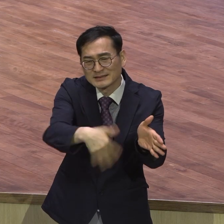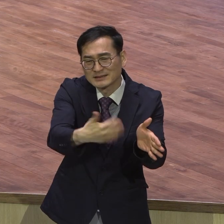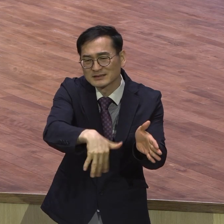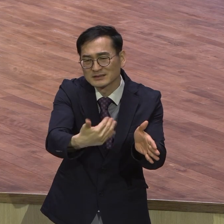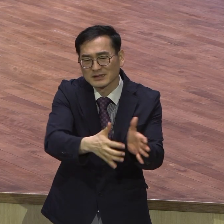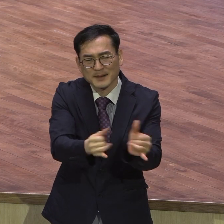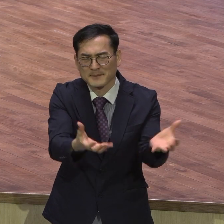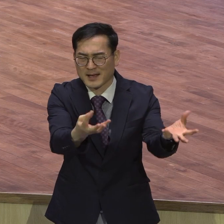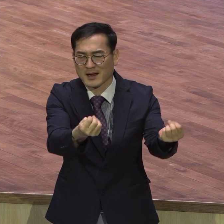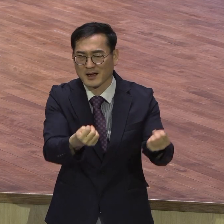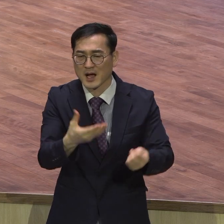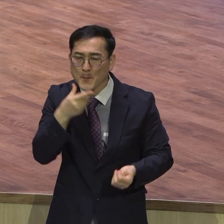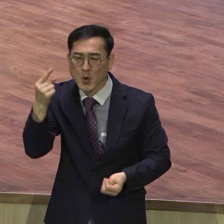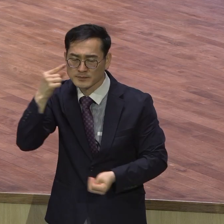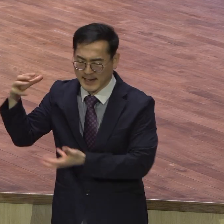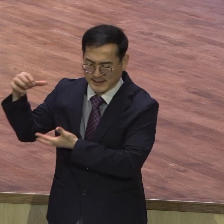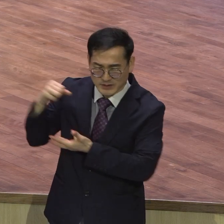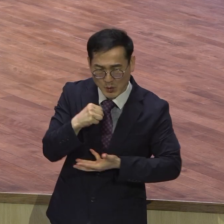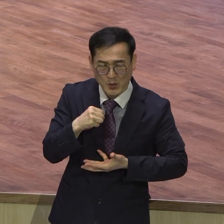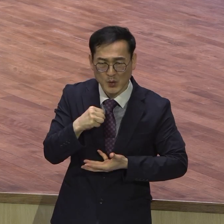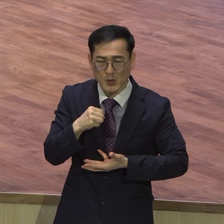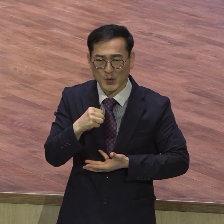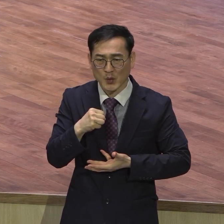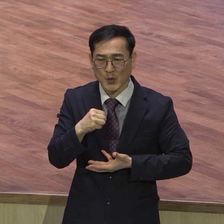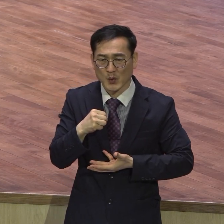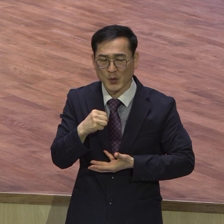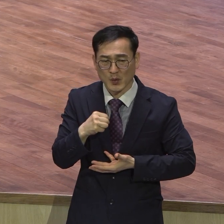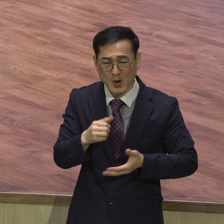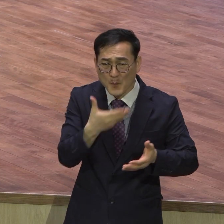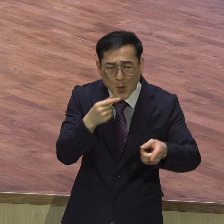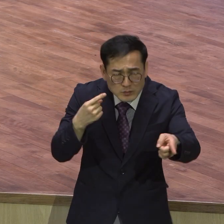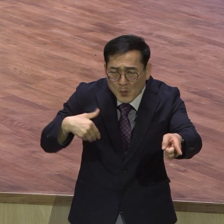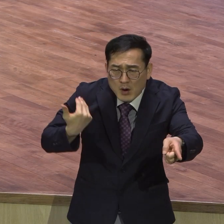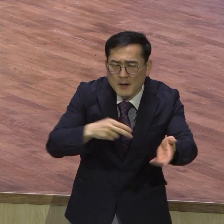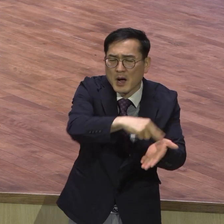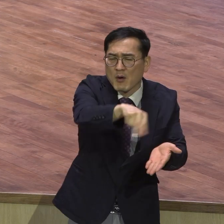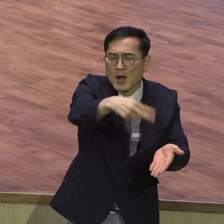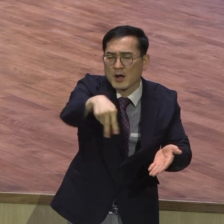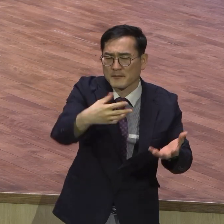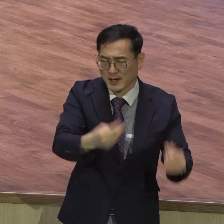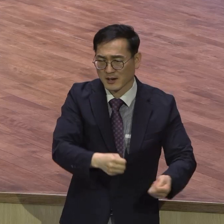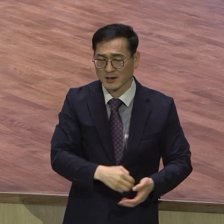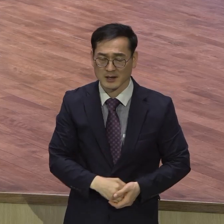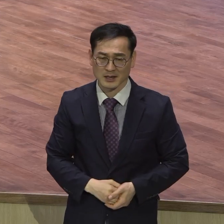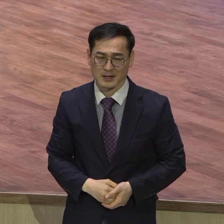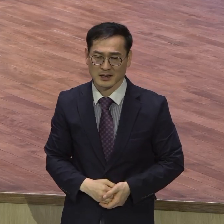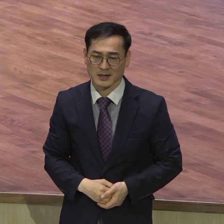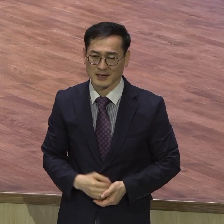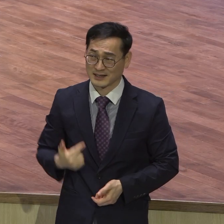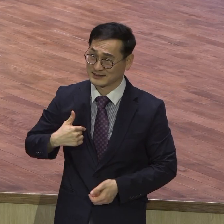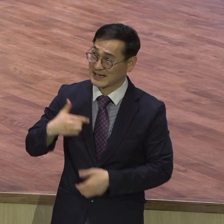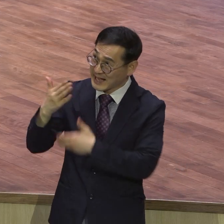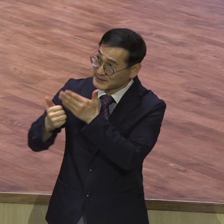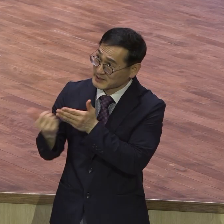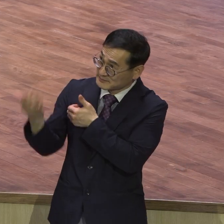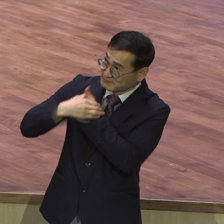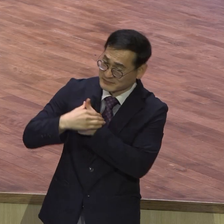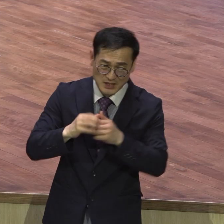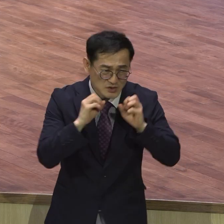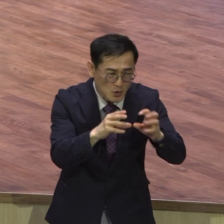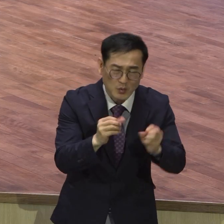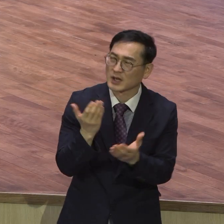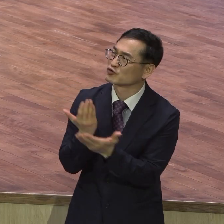많이 있습니다 이 복음을 받지 못해가 복음을 알지 못해 방황한 사람들이 너무 많습니다 하나님 이래 나를 선임 받게 하야 주옵사사 하나님의